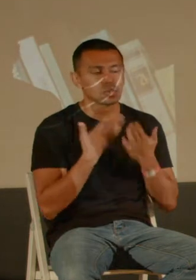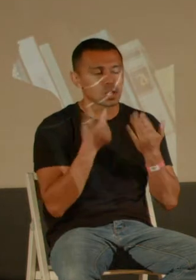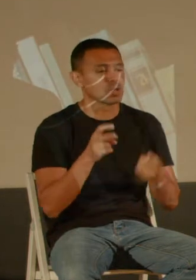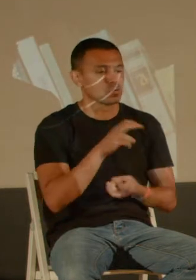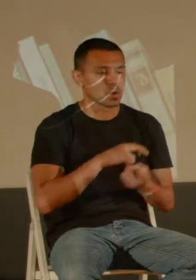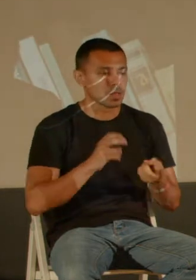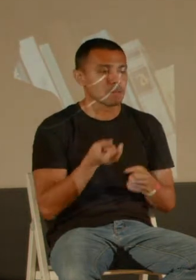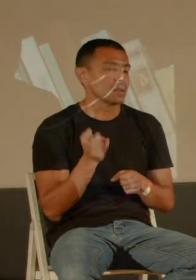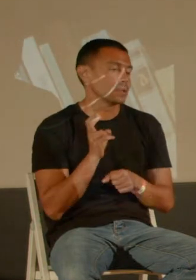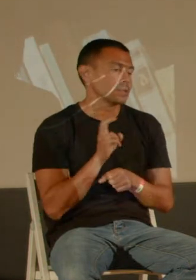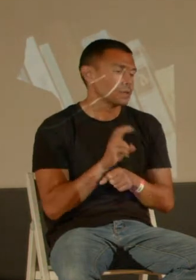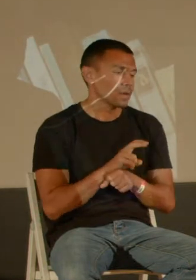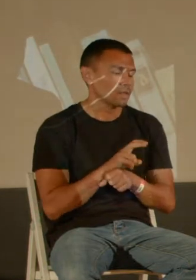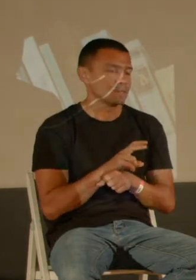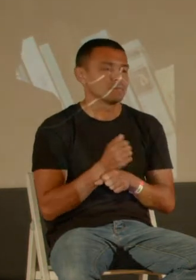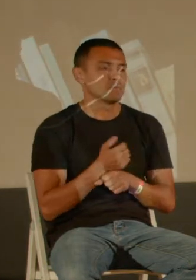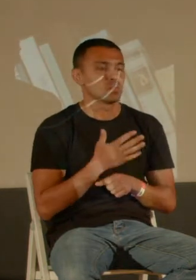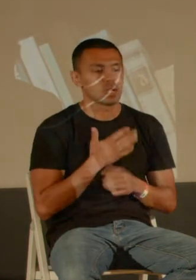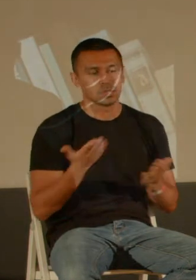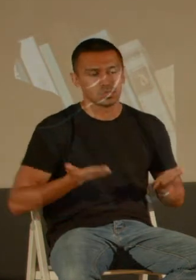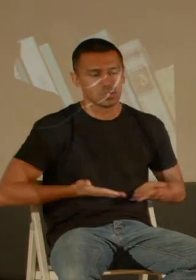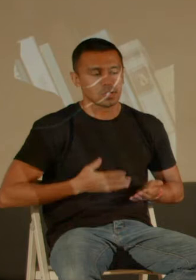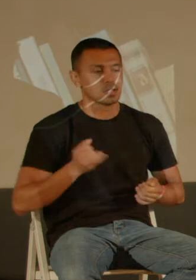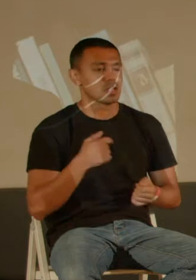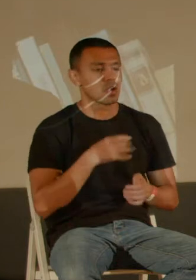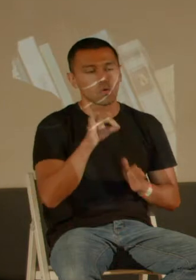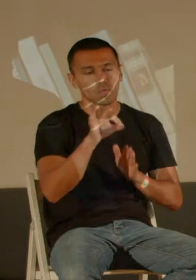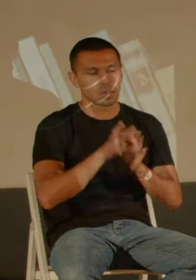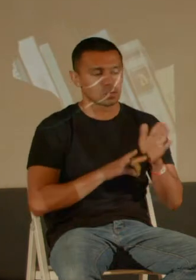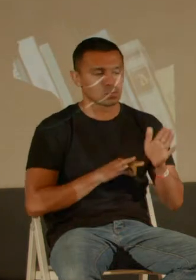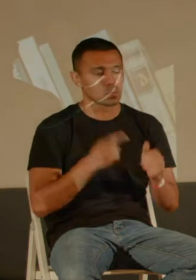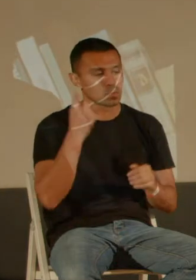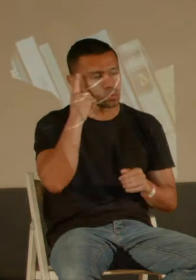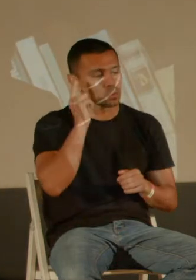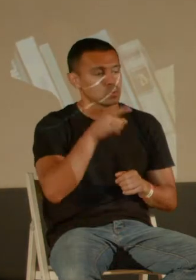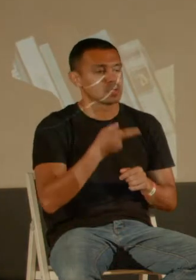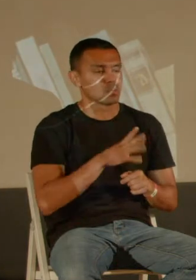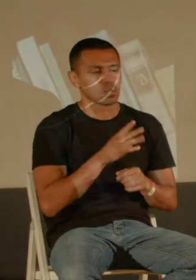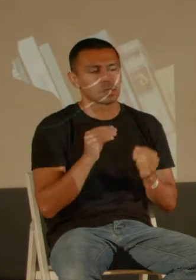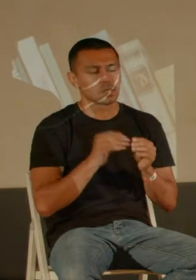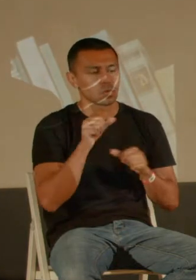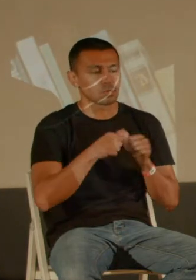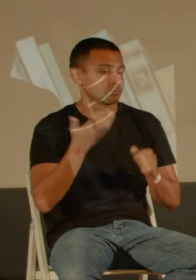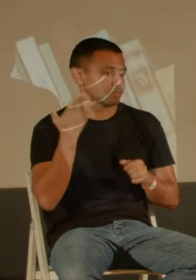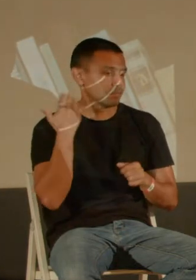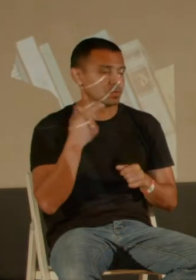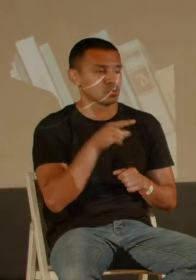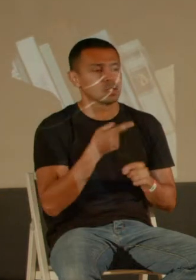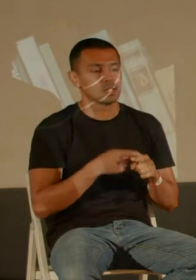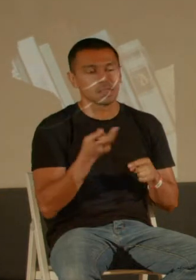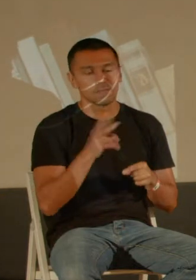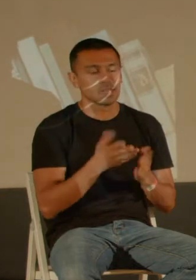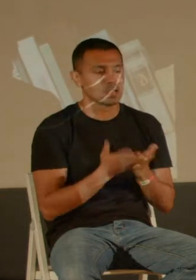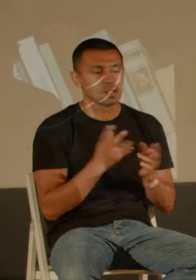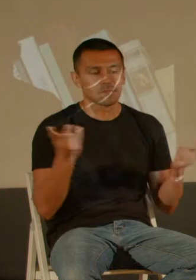не шукала, прийшла в моє життя. І я одразу подумала тоді, це було років 10 тому, що ці дві